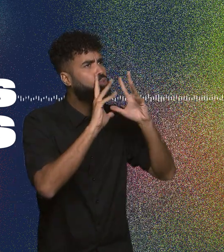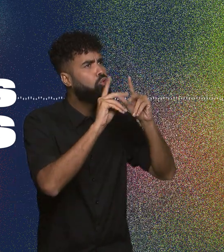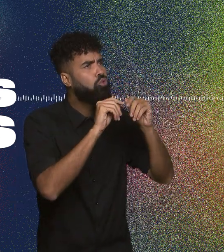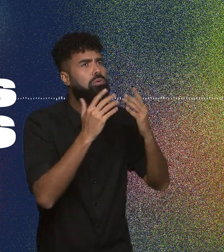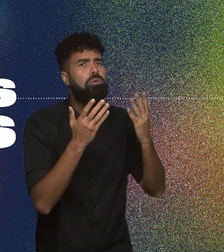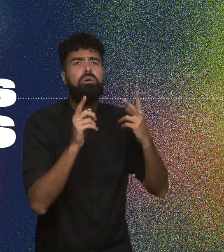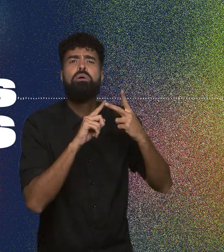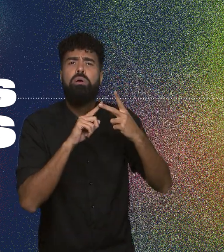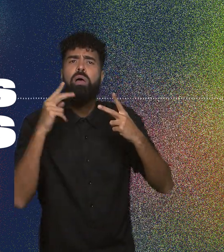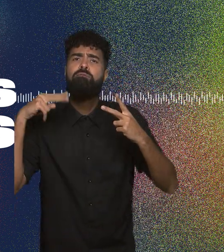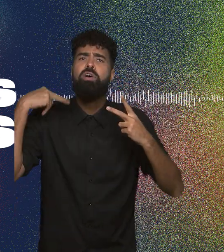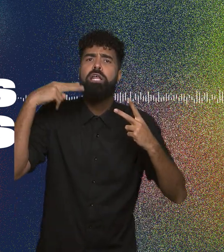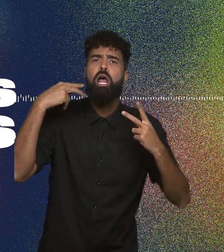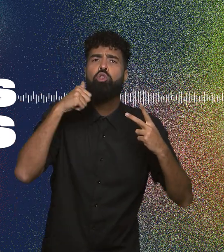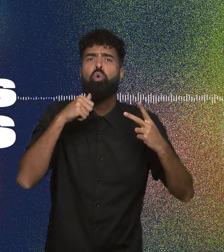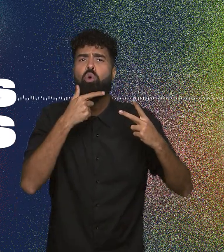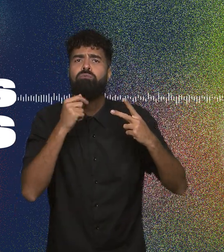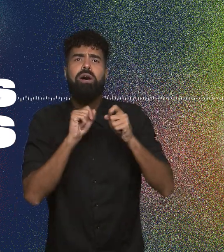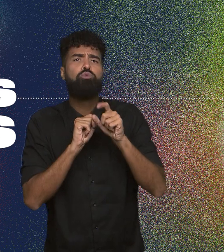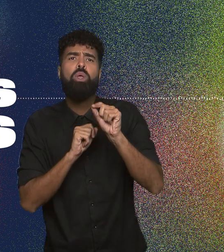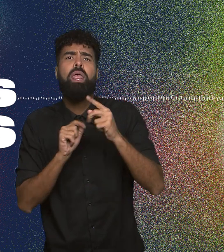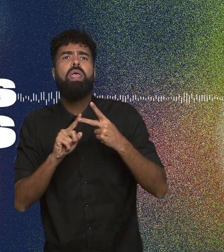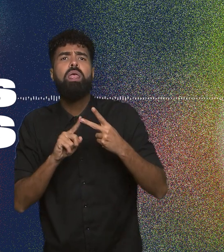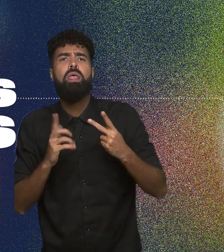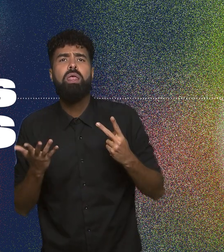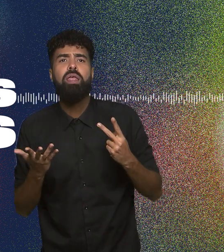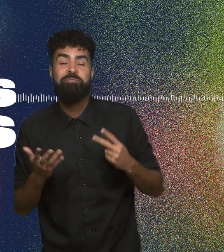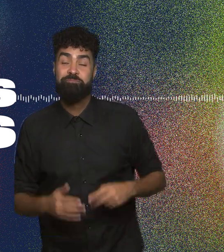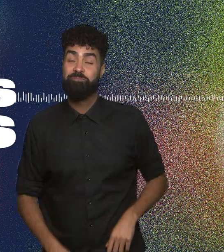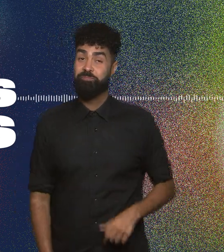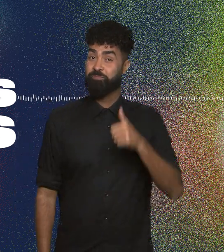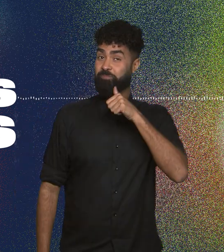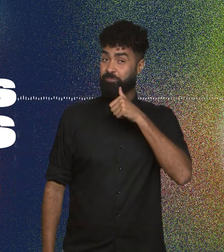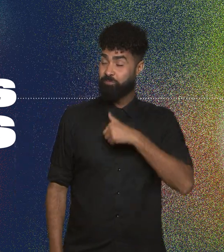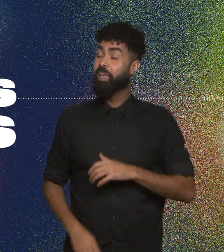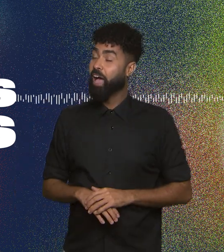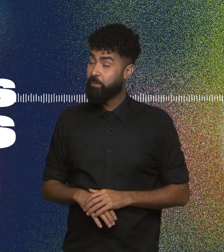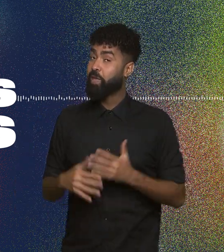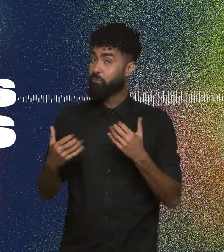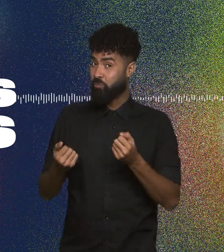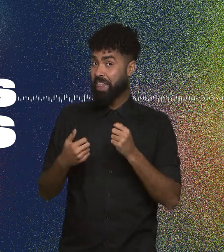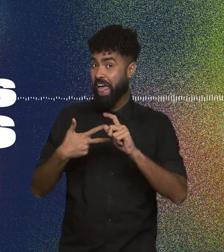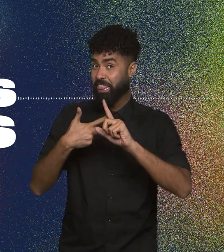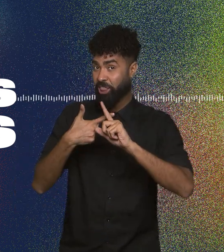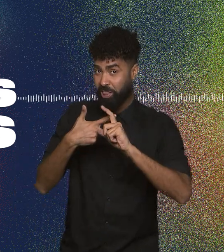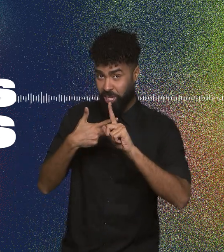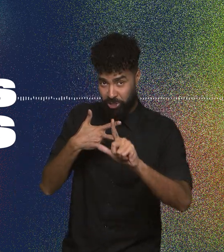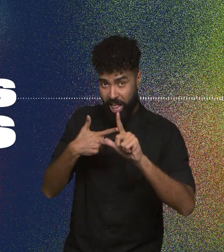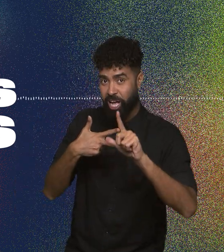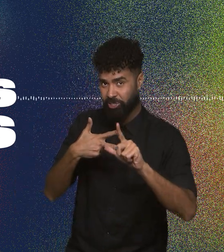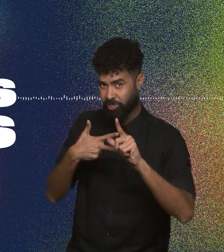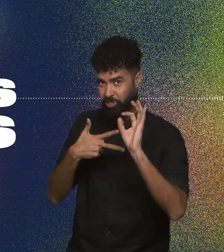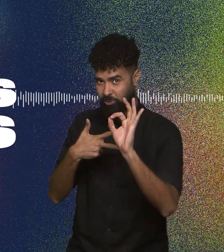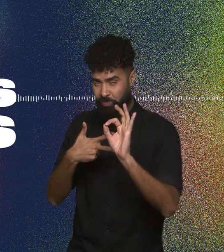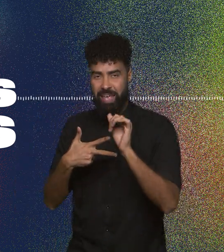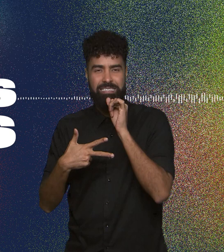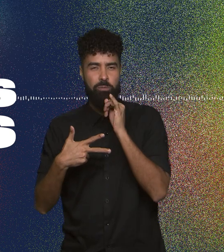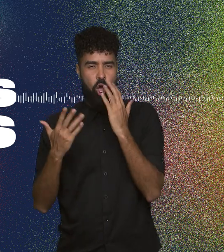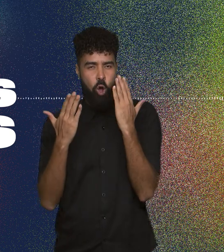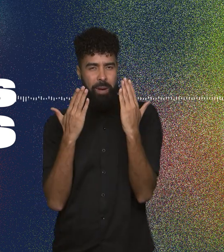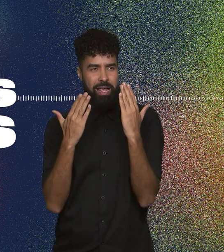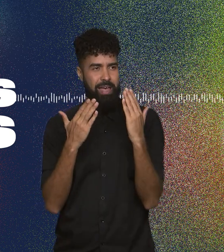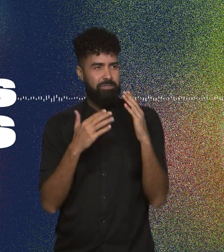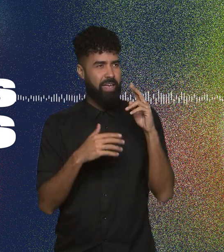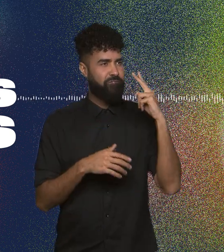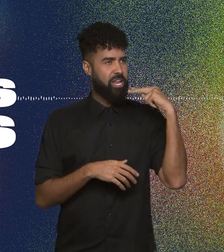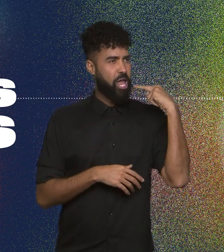ou vereadora? Aí vamos falar, então, do legislativo, né? Como se fosse numa escola, as vereadoras